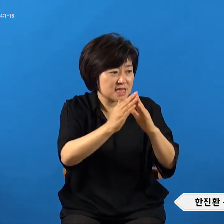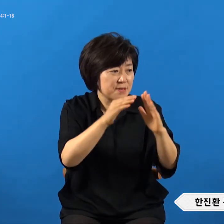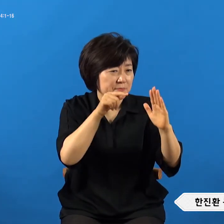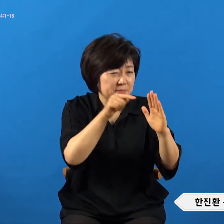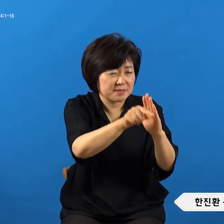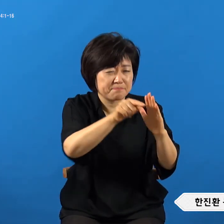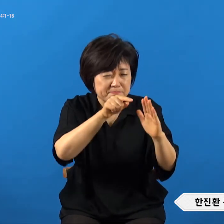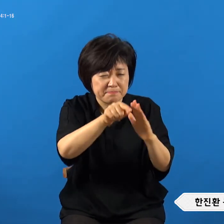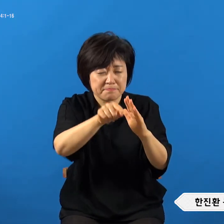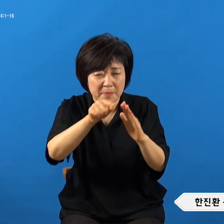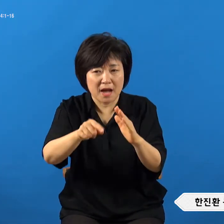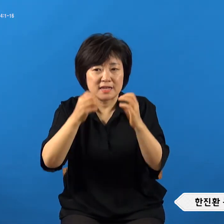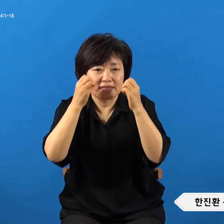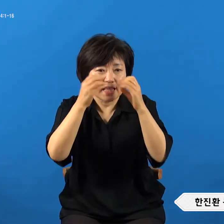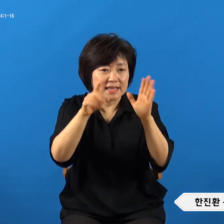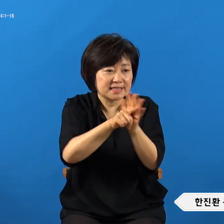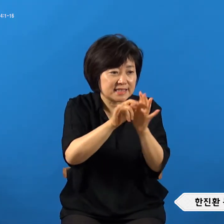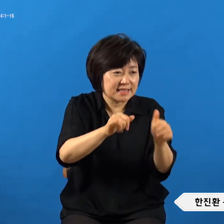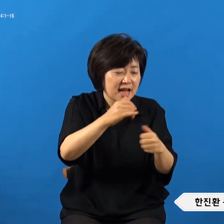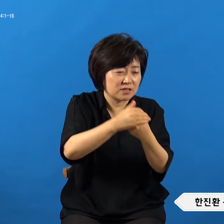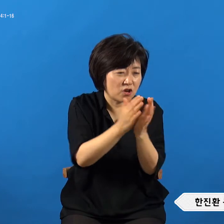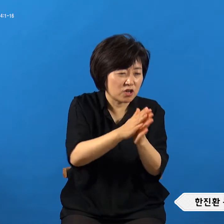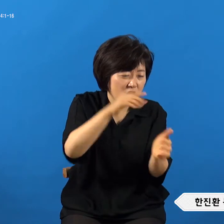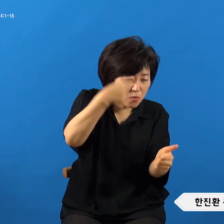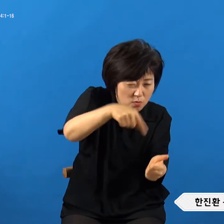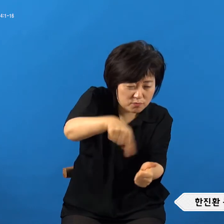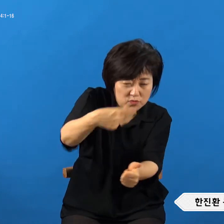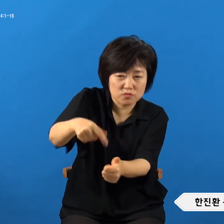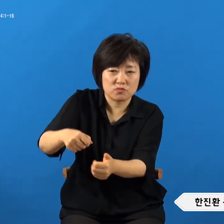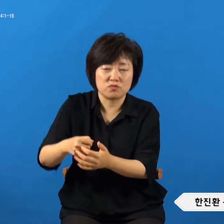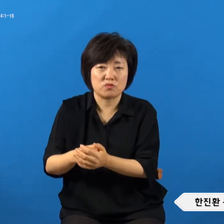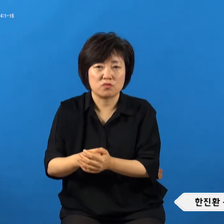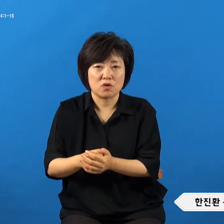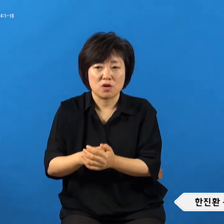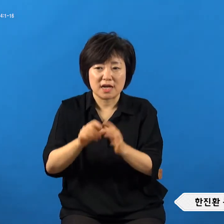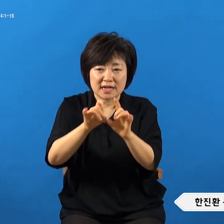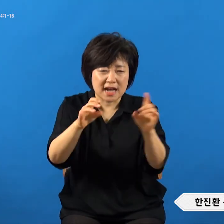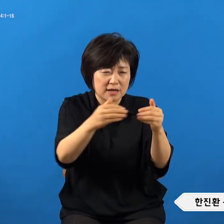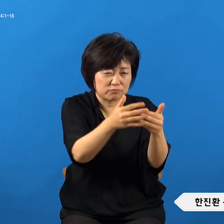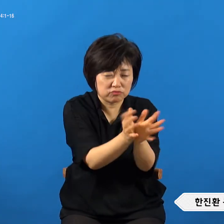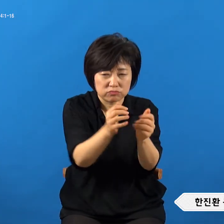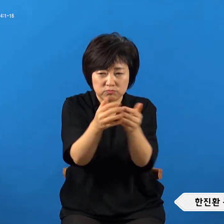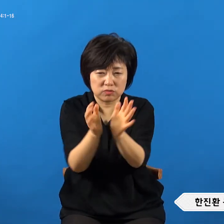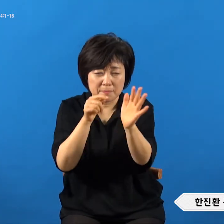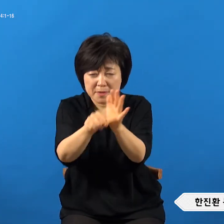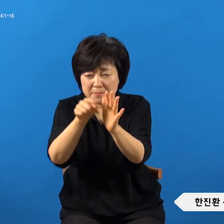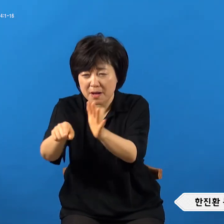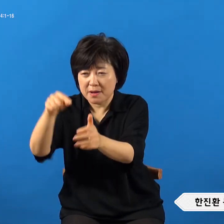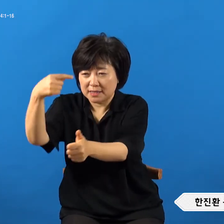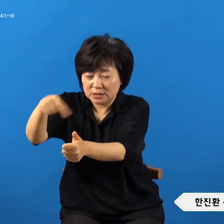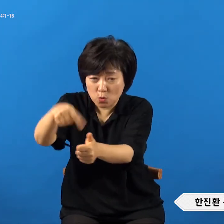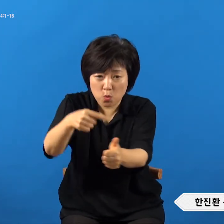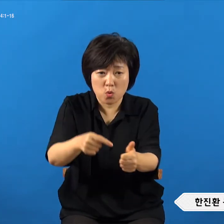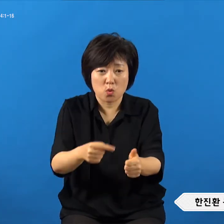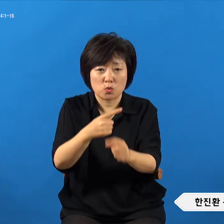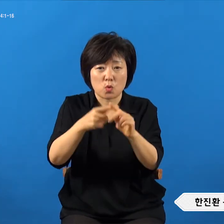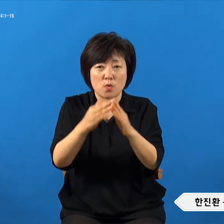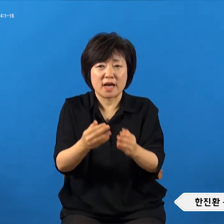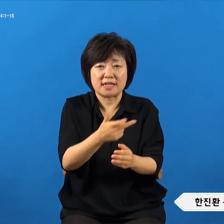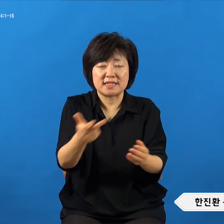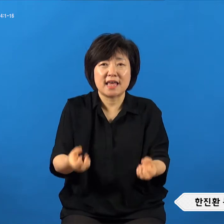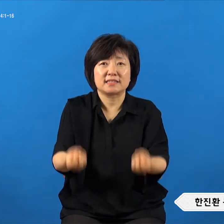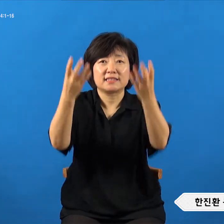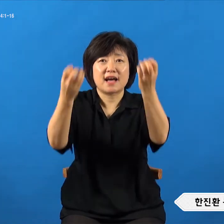일일이 신방해야 되지요. 새신자들 말씀 가르쳐야 되지요. 교회 각 기관들을 돌아보고 지도해야 되지요. 교회 큰